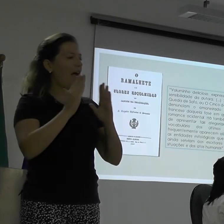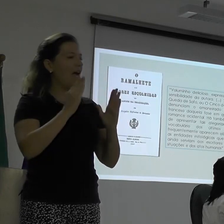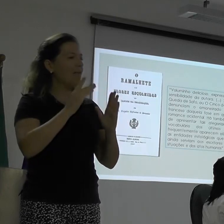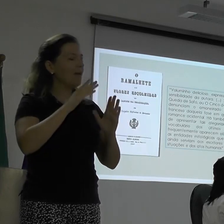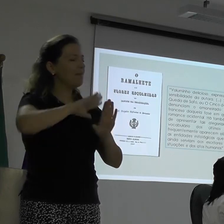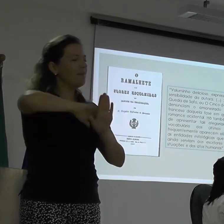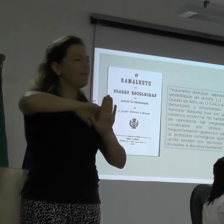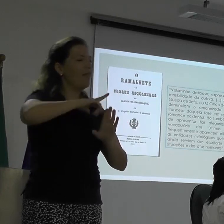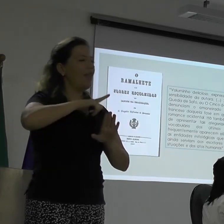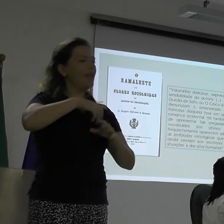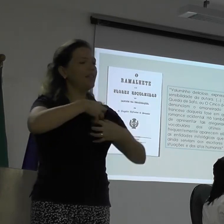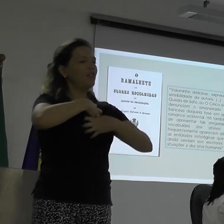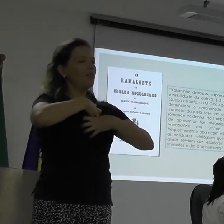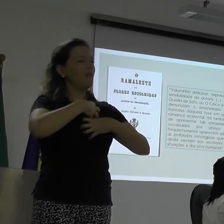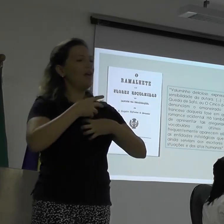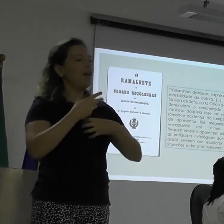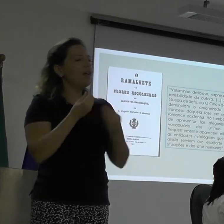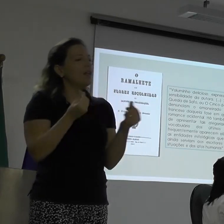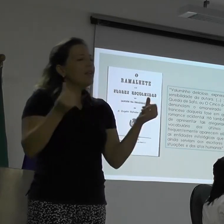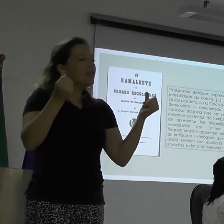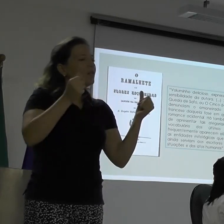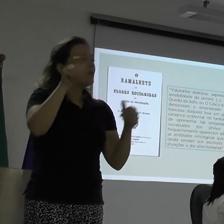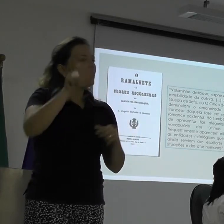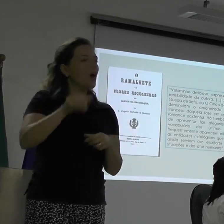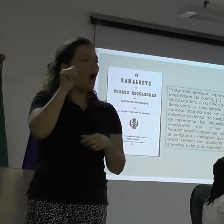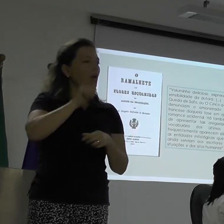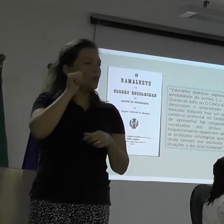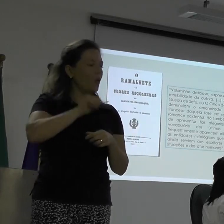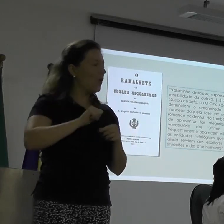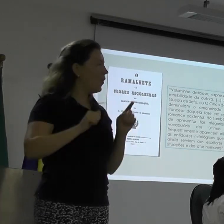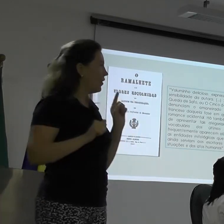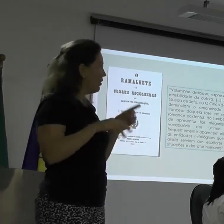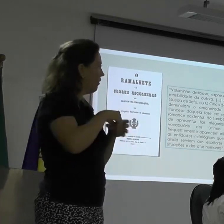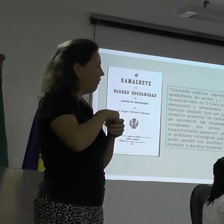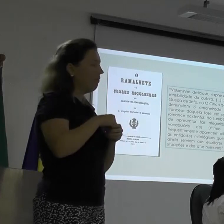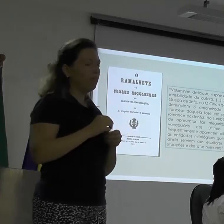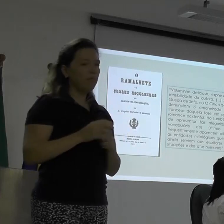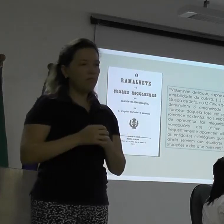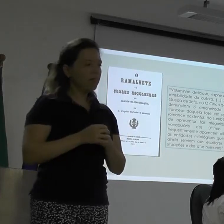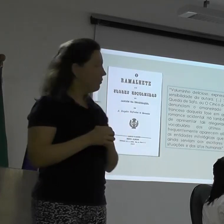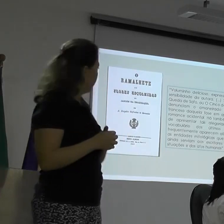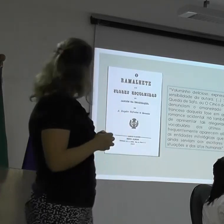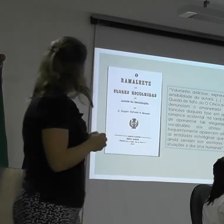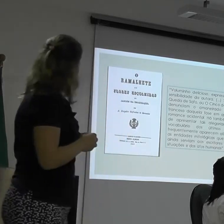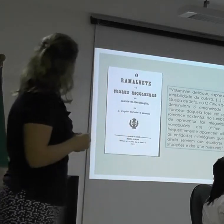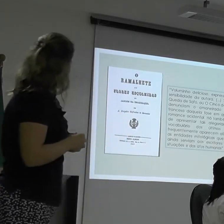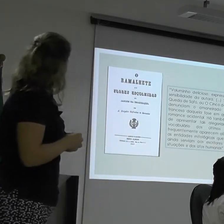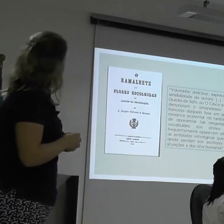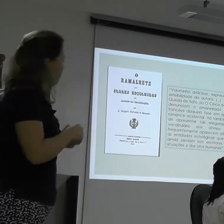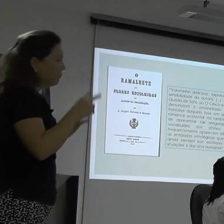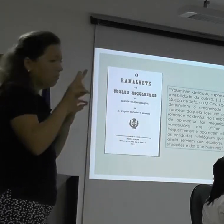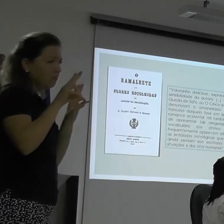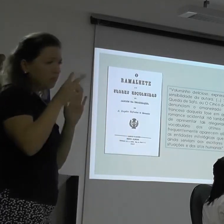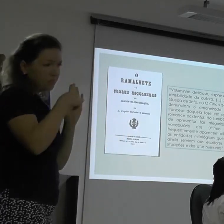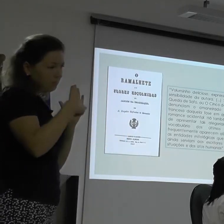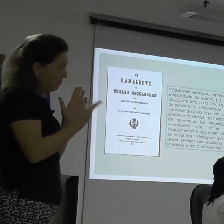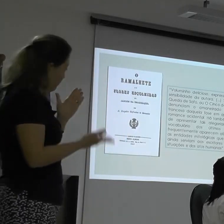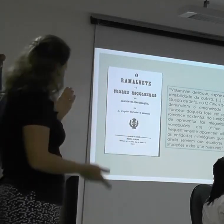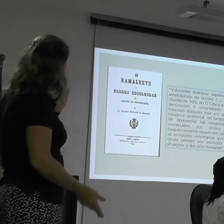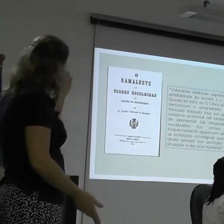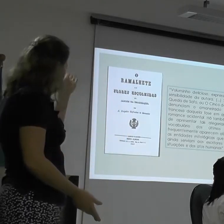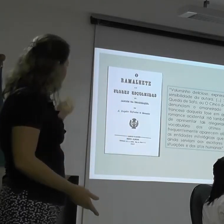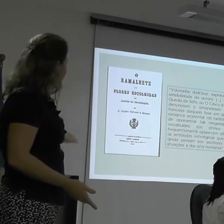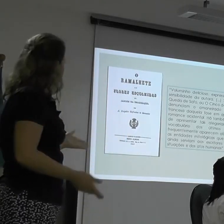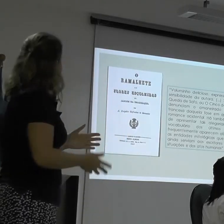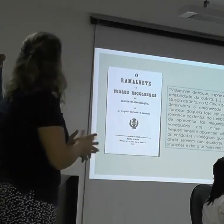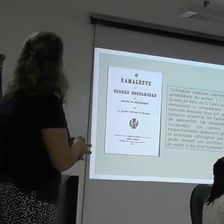autora. Suas pequenas histórias, como A Queda de Safo ou O 5 de Maio, com que fecha o volume,